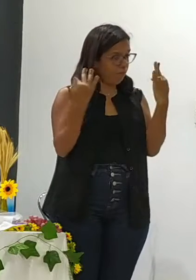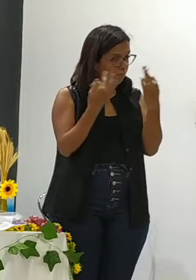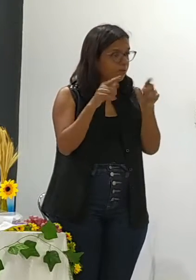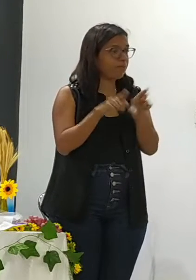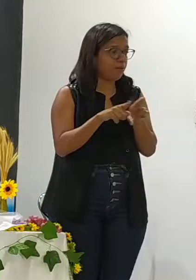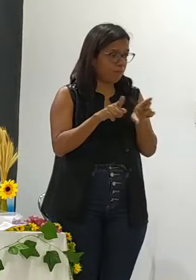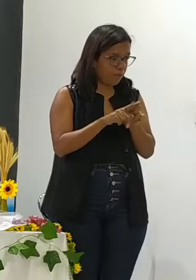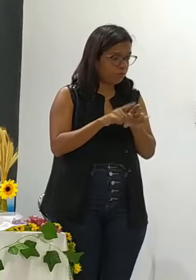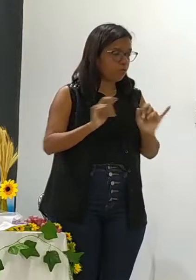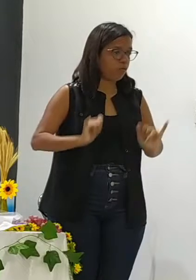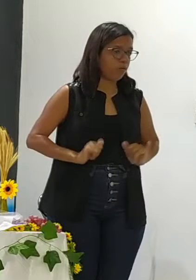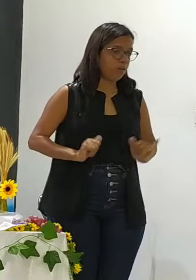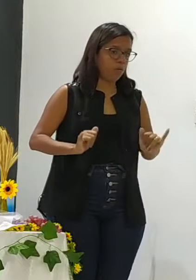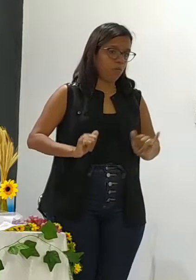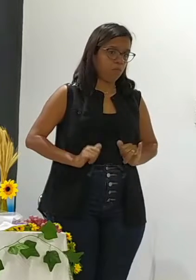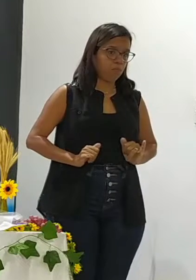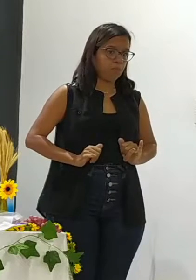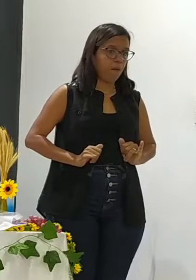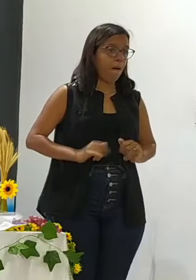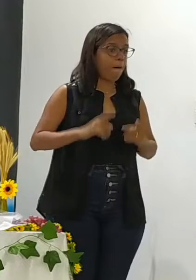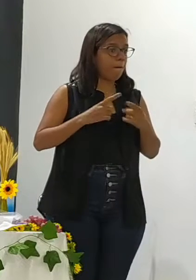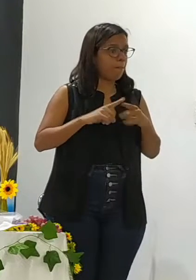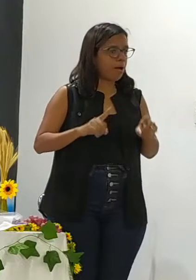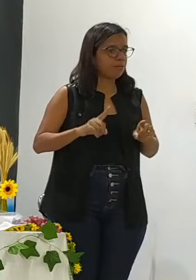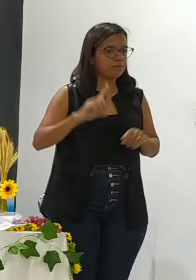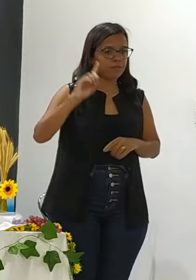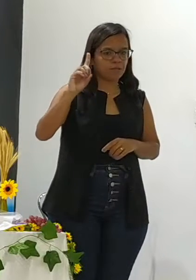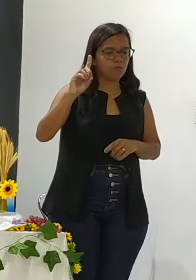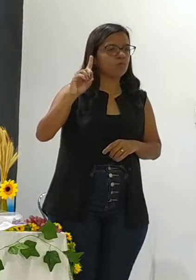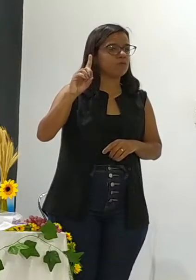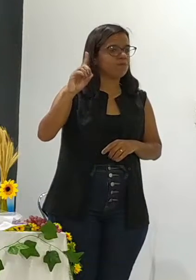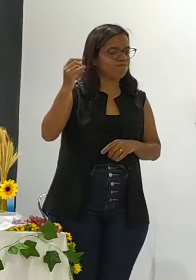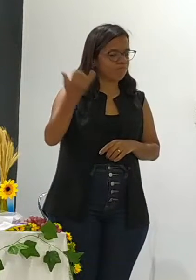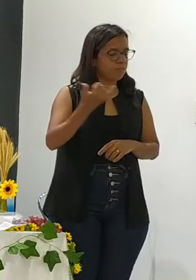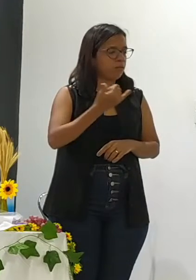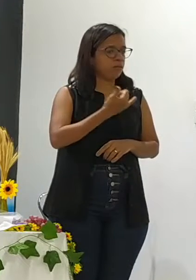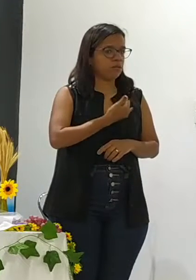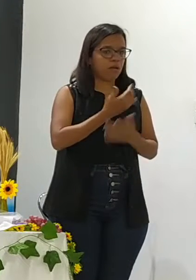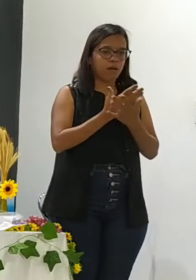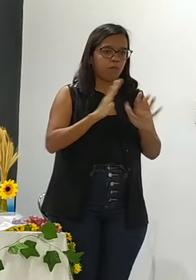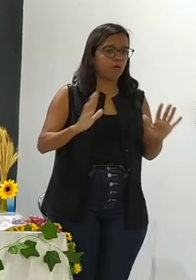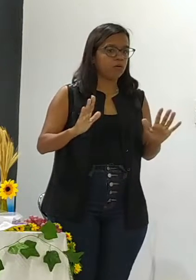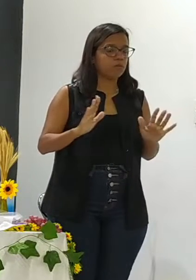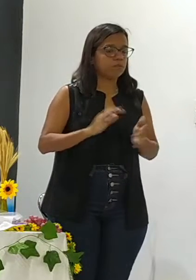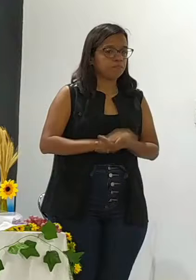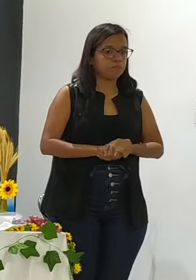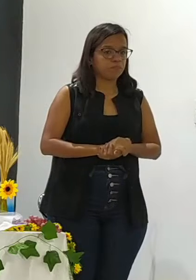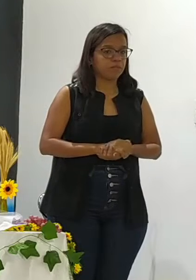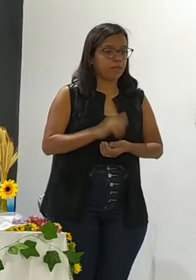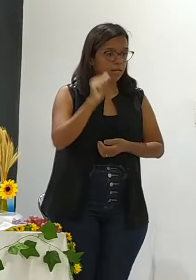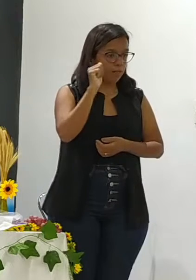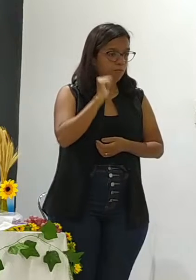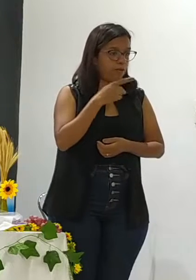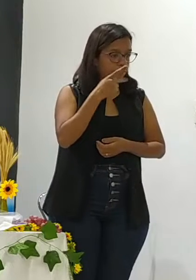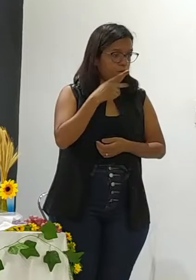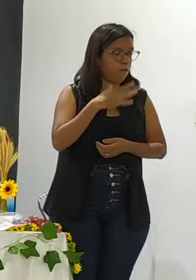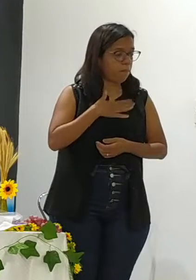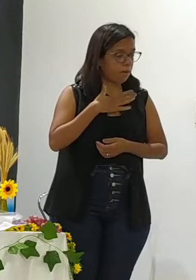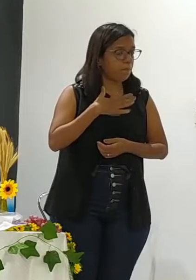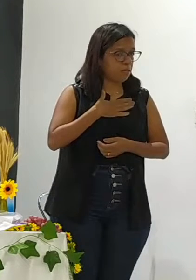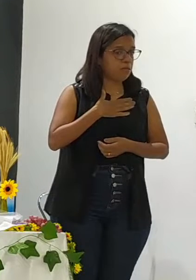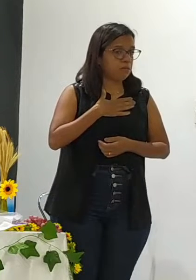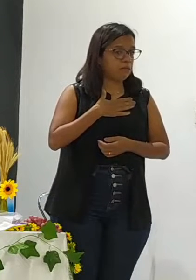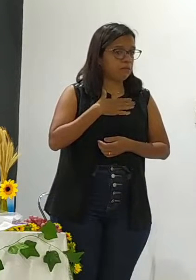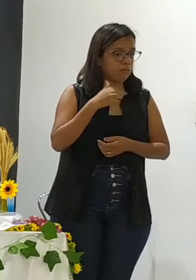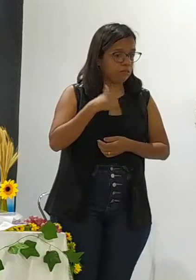sofreu. Mas quando foi um dia, Deus deu um basta. E aquela visão que aquela moça teve lá se